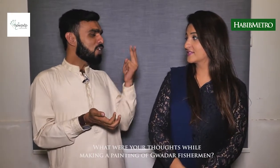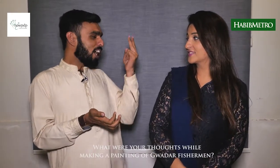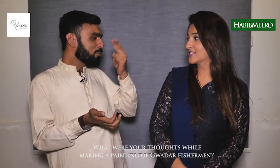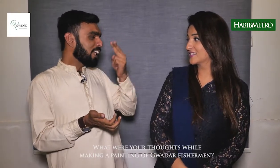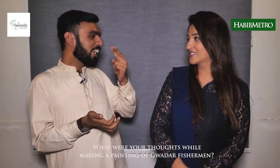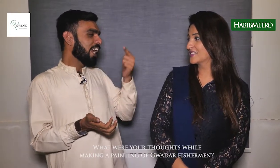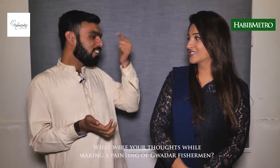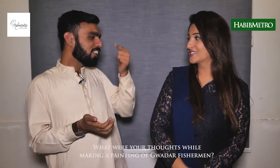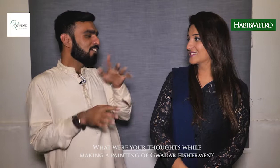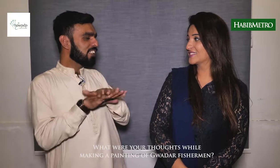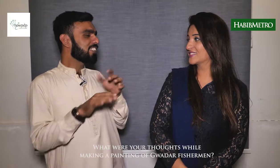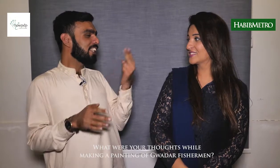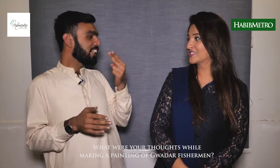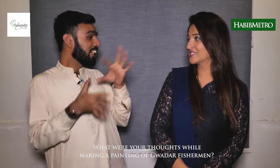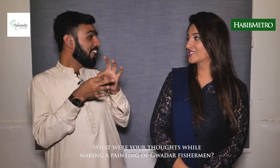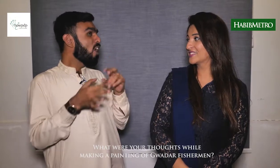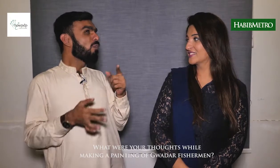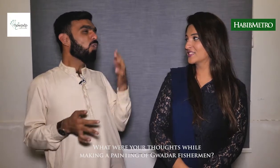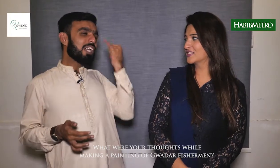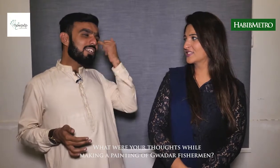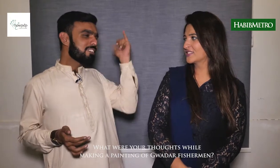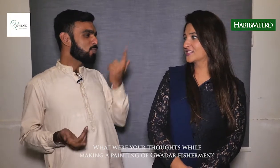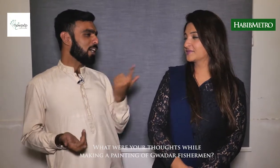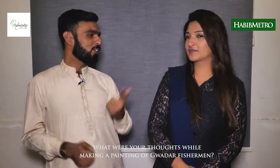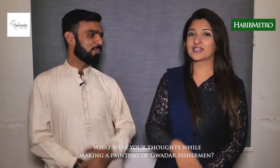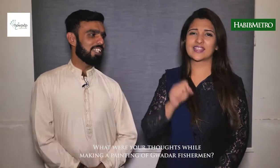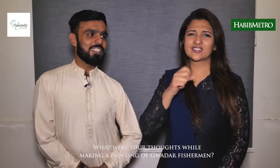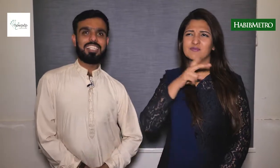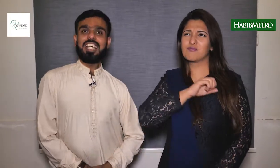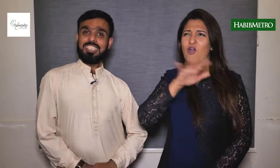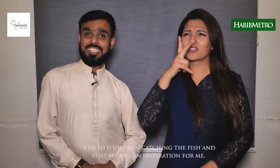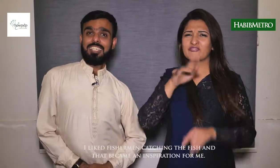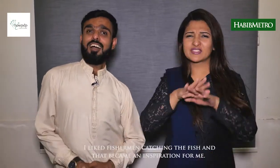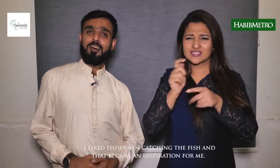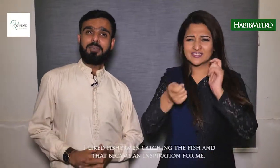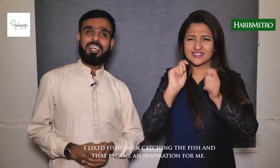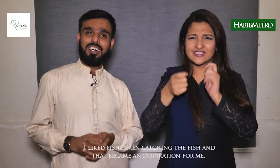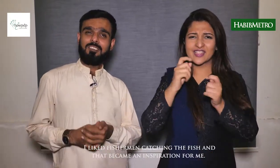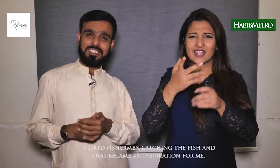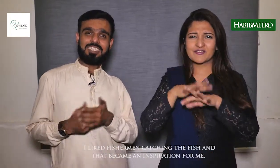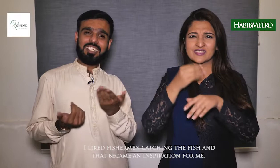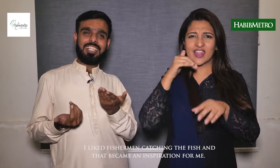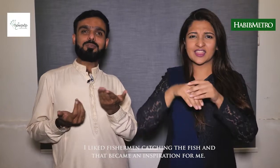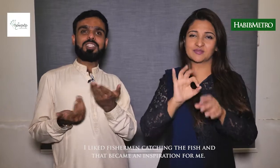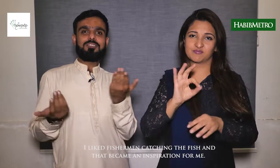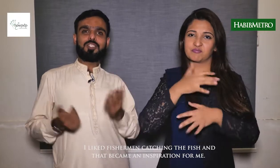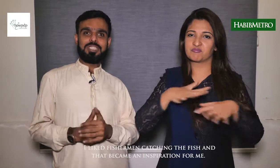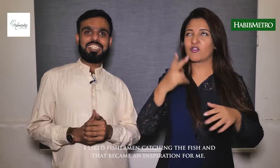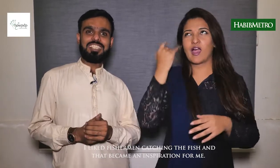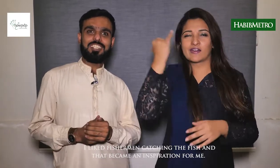जो आठ बनाई है ग्वादर के सिंपल रिलेटिड मुक्त सफेद होगी बनाई थी जी हां मैं आ विजिट करने के लिए मुख्य जगहों पर जाती